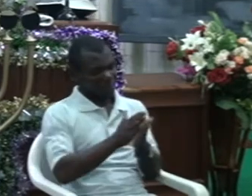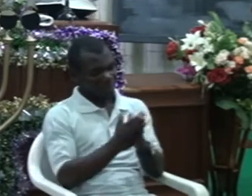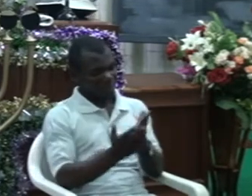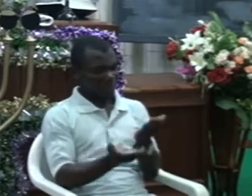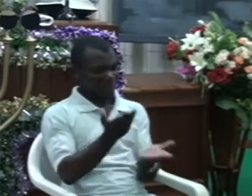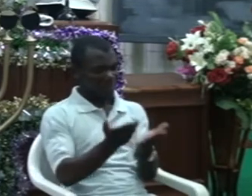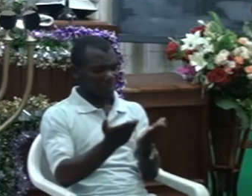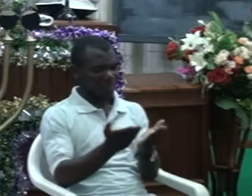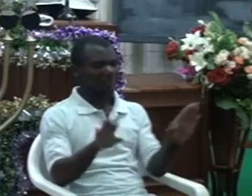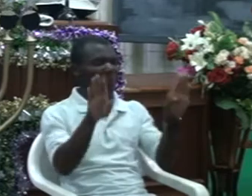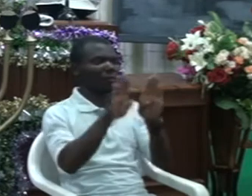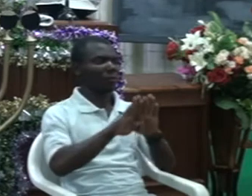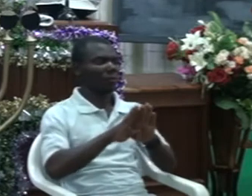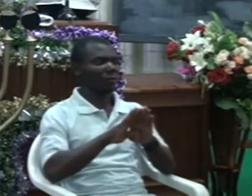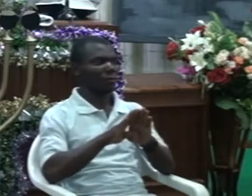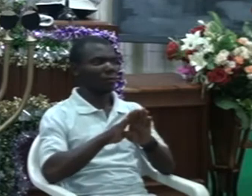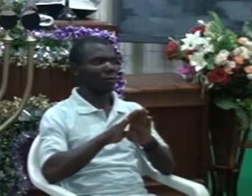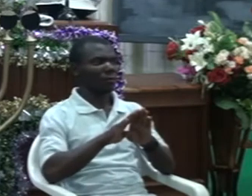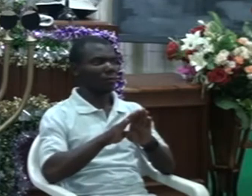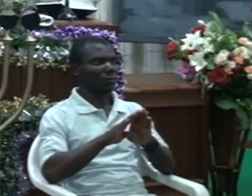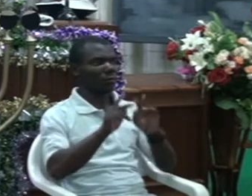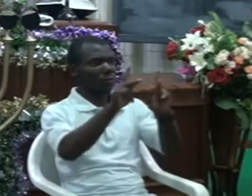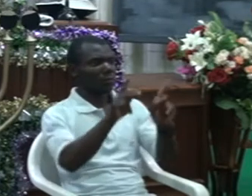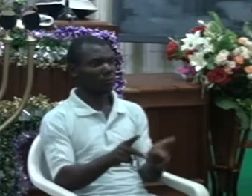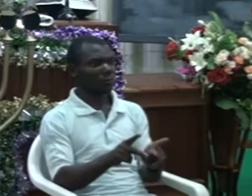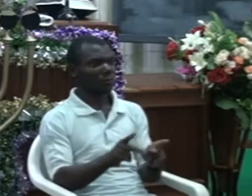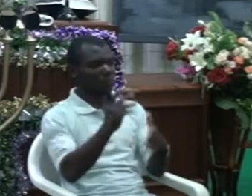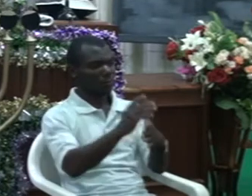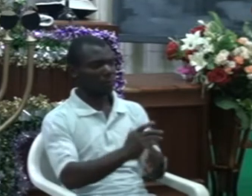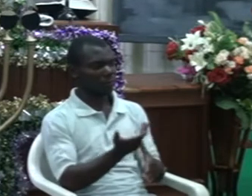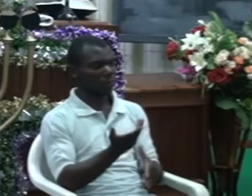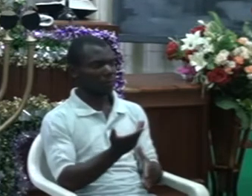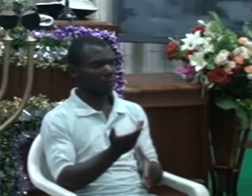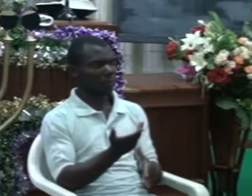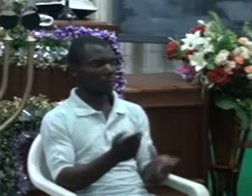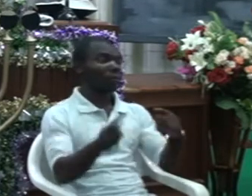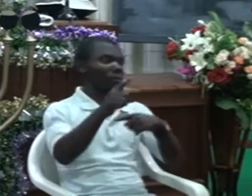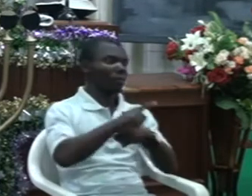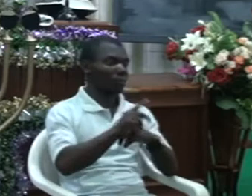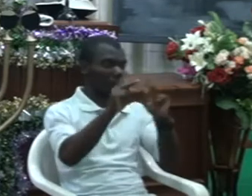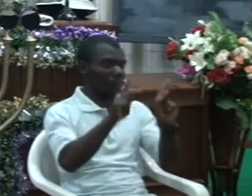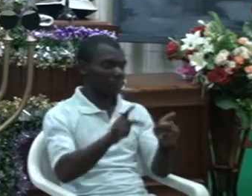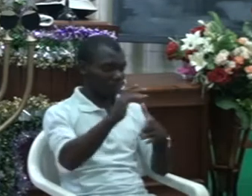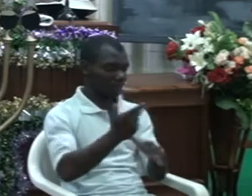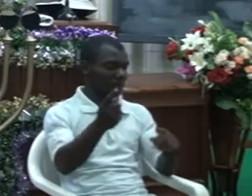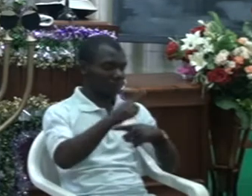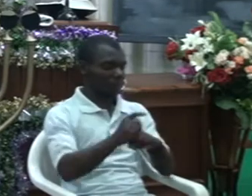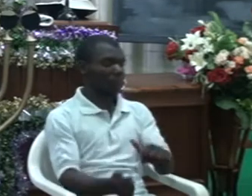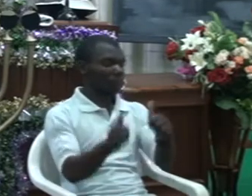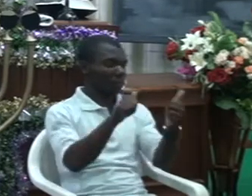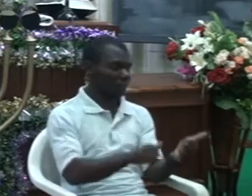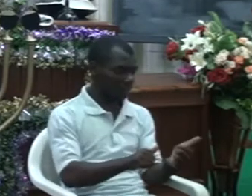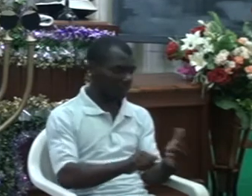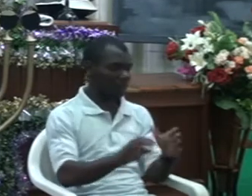s'il est éteint. Watu wanaamini. Les gens croient, la personne croit aujourd'hui,